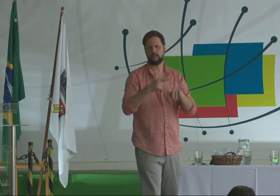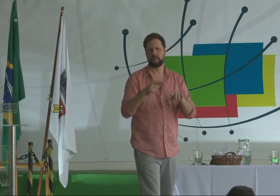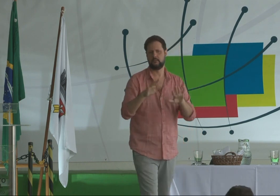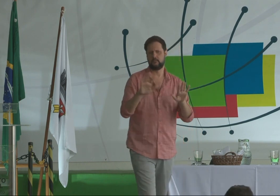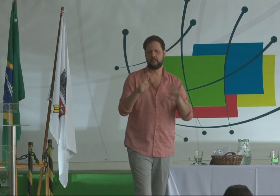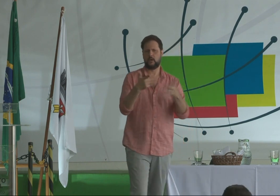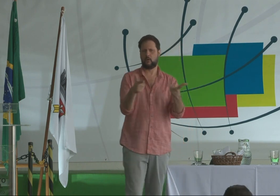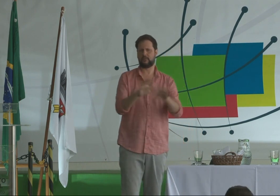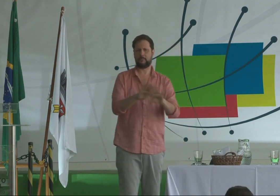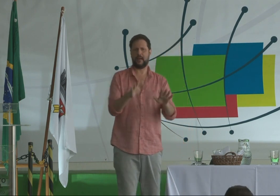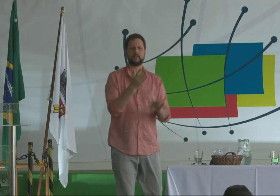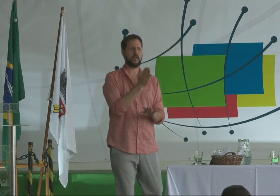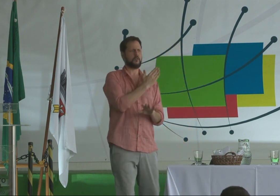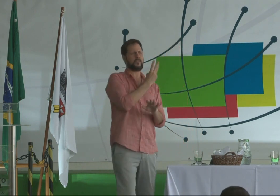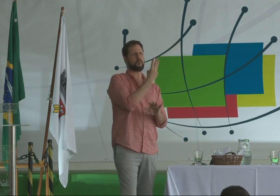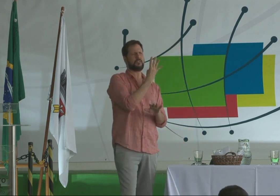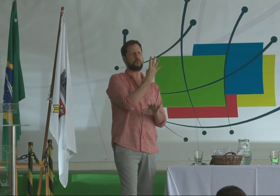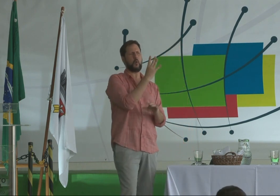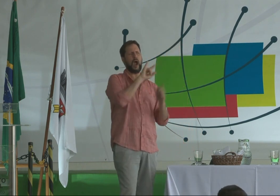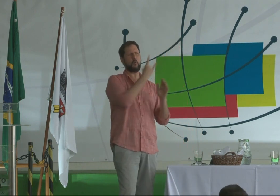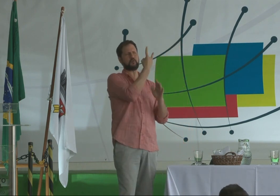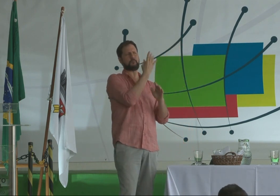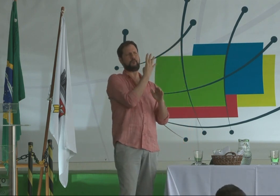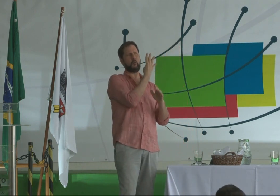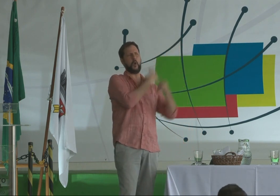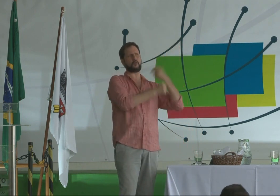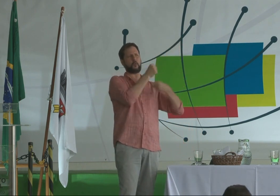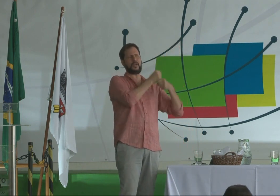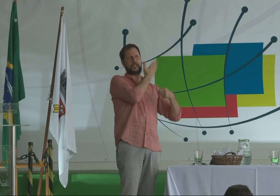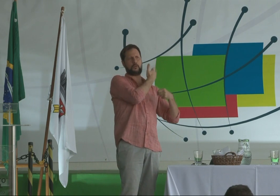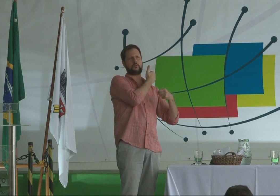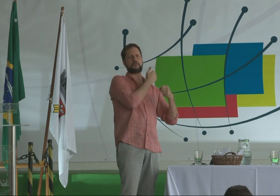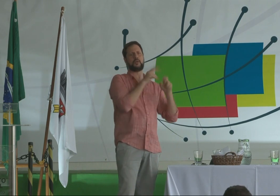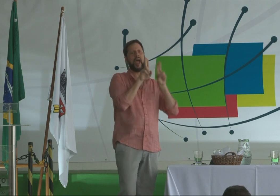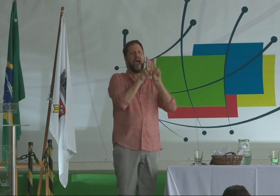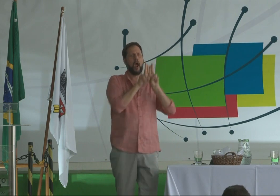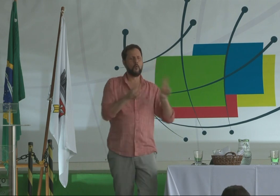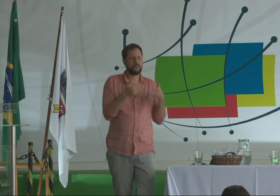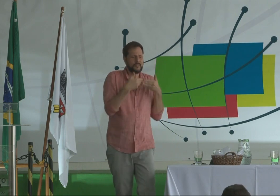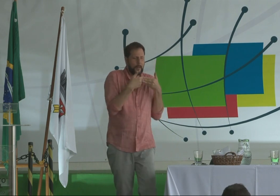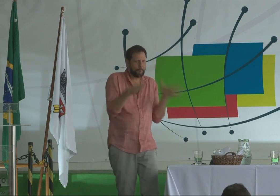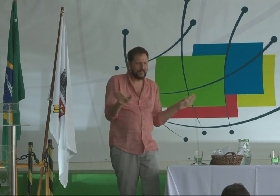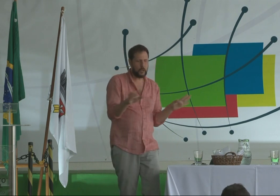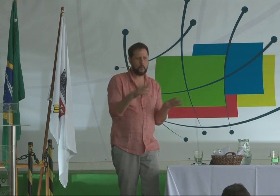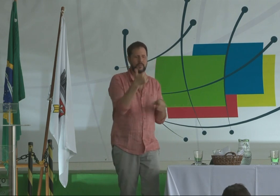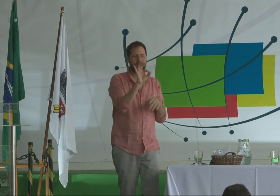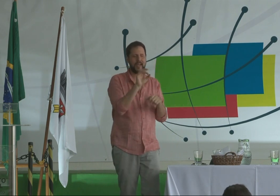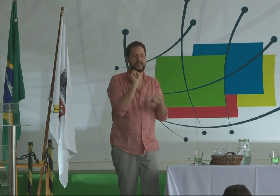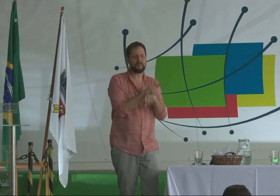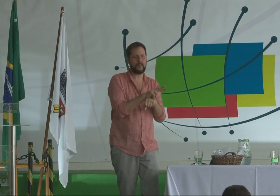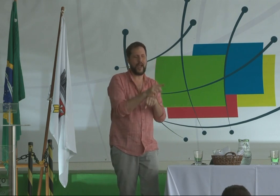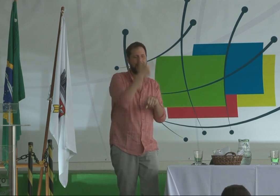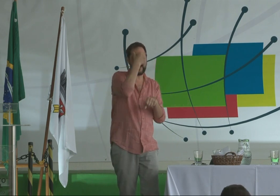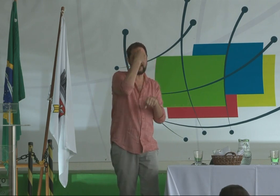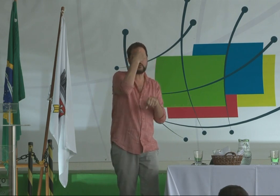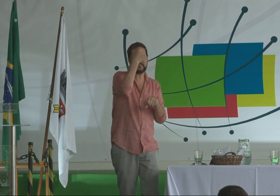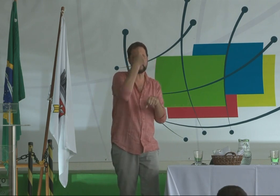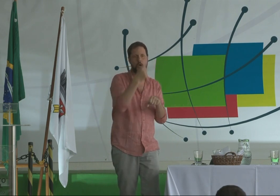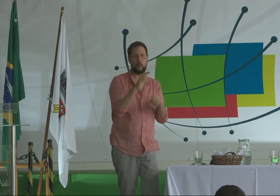antigamente. Hoje não tem mais. Hoje tem que ter titulação, mestre ou doutor. Isso a gente fala de quatro anos atrás, mais ou menos. Lá na UFSS, quem abriu a